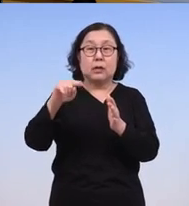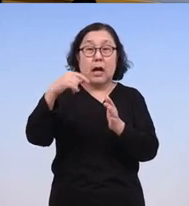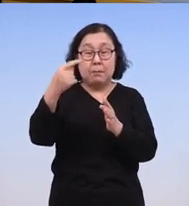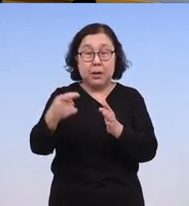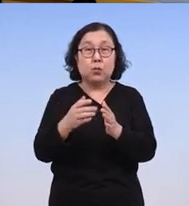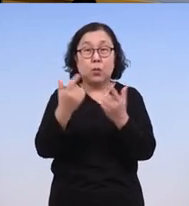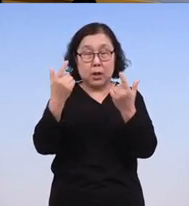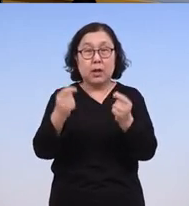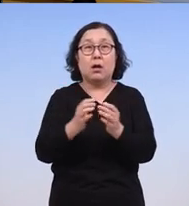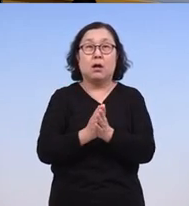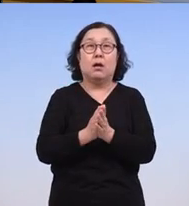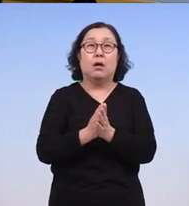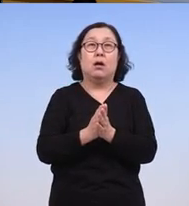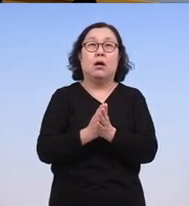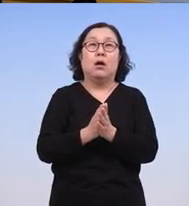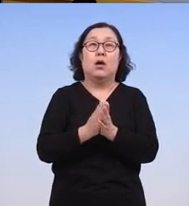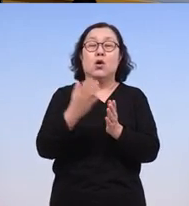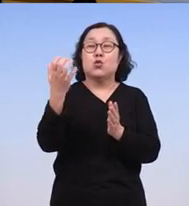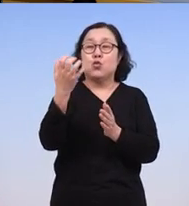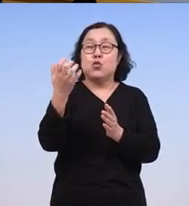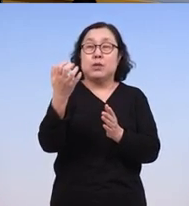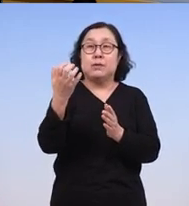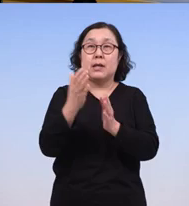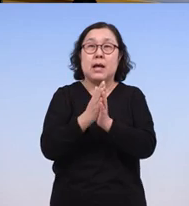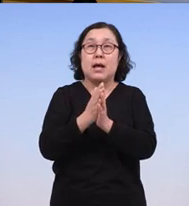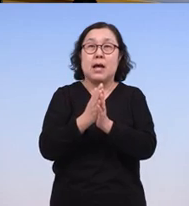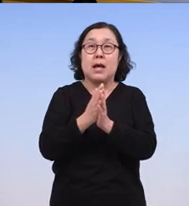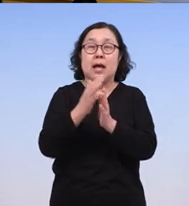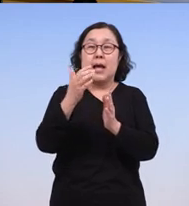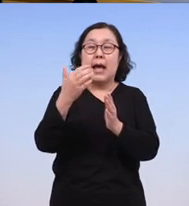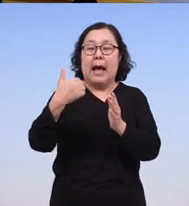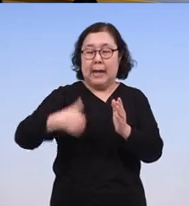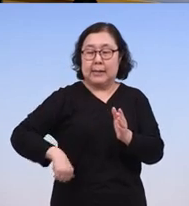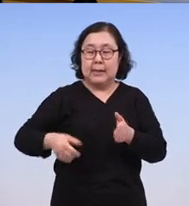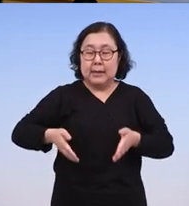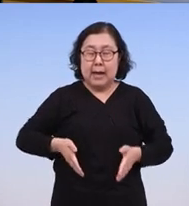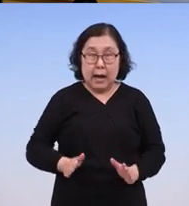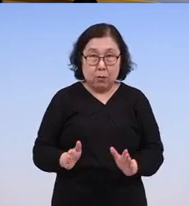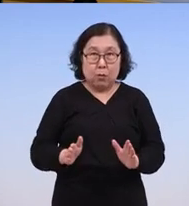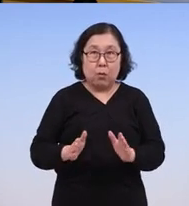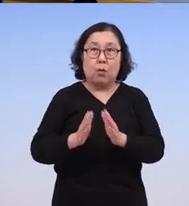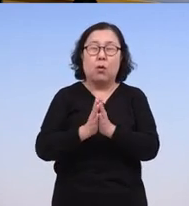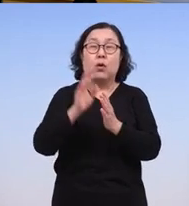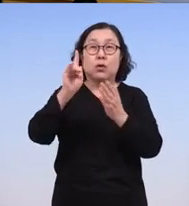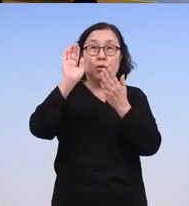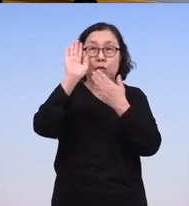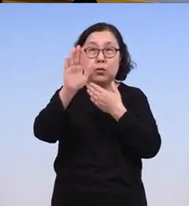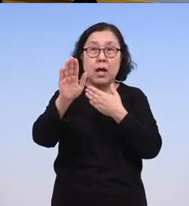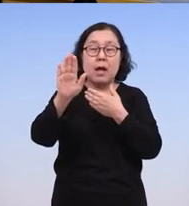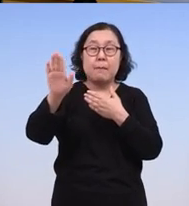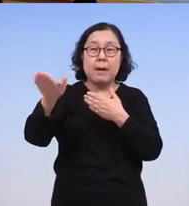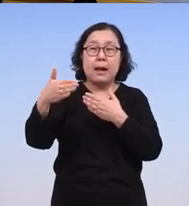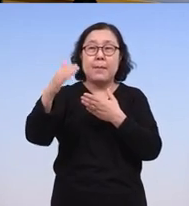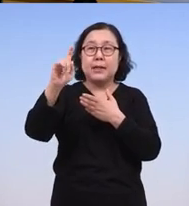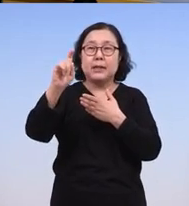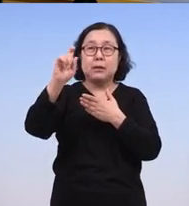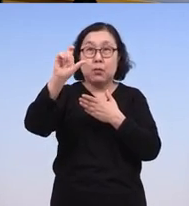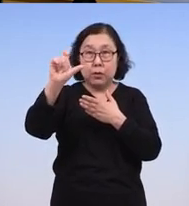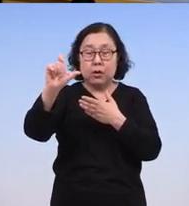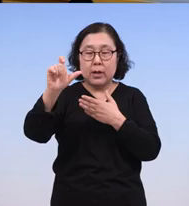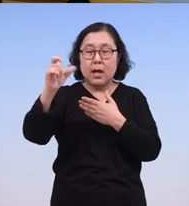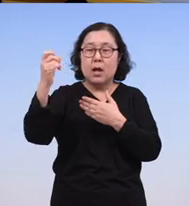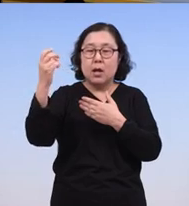나옵니다. 9절, 에노스는 90세에 게난을 낳았고 게난을 낳은 후 815년을 지내며